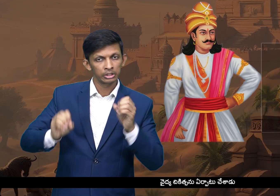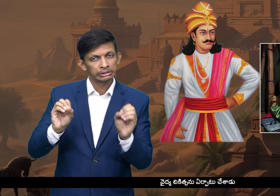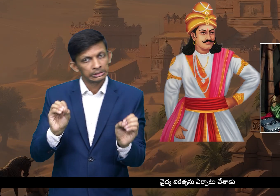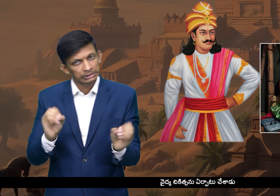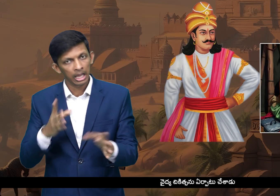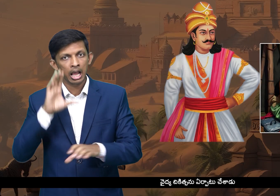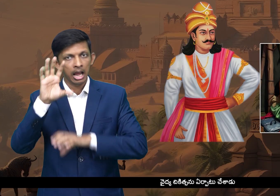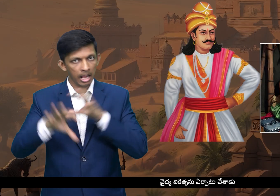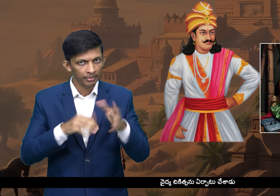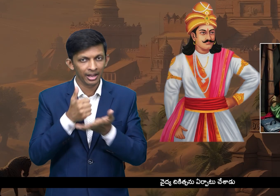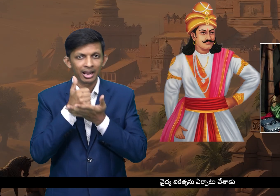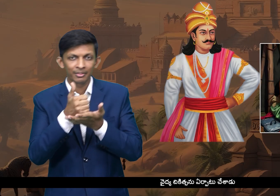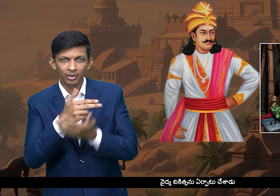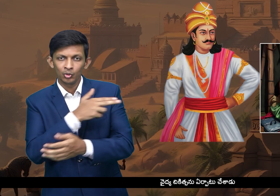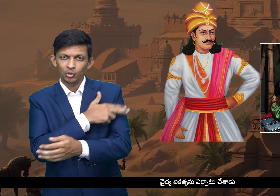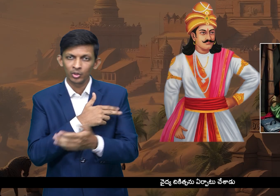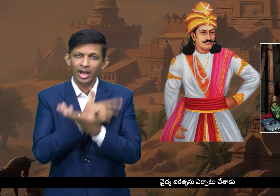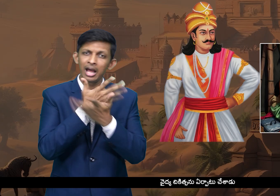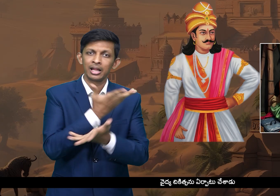వైద్య చికిత్సను ఏర్పాటు చేశాడు.